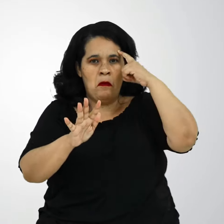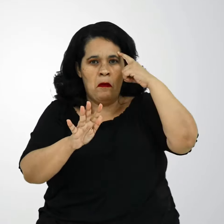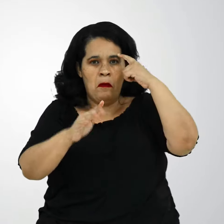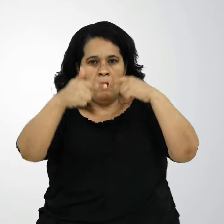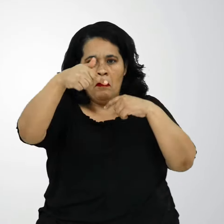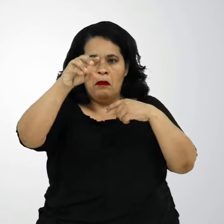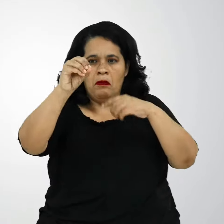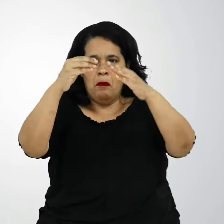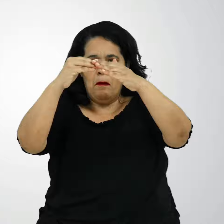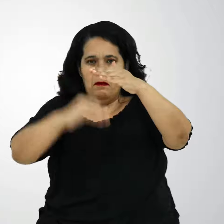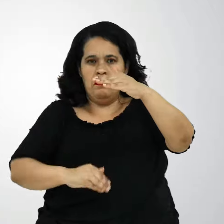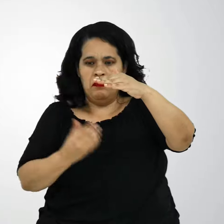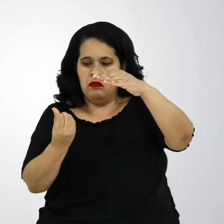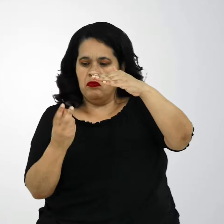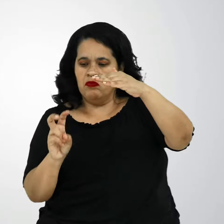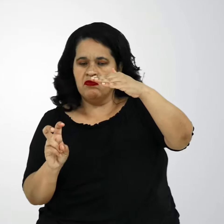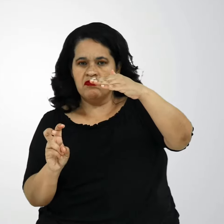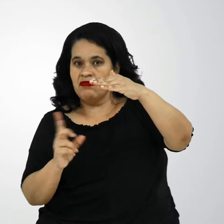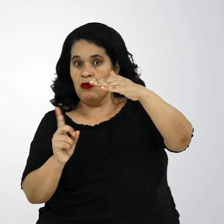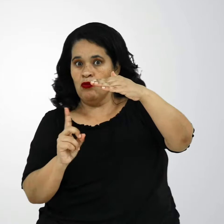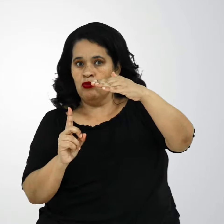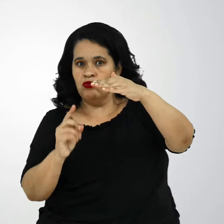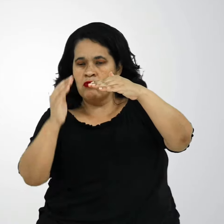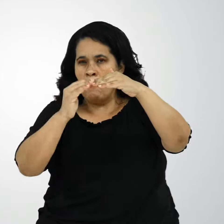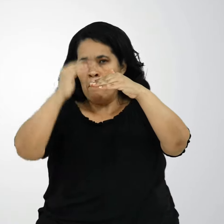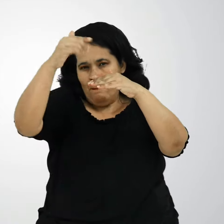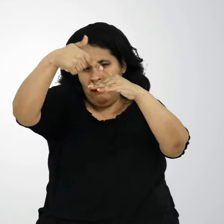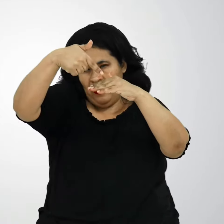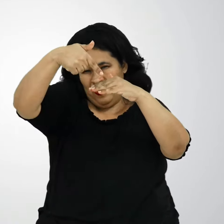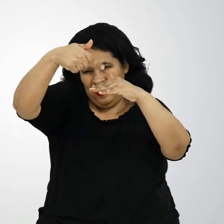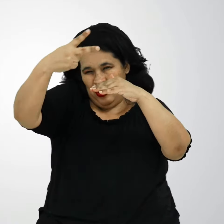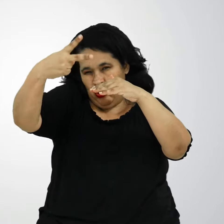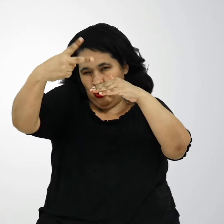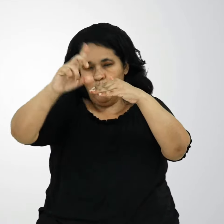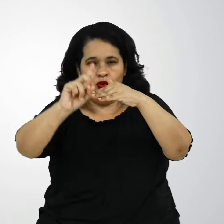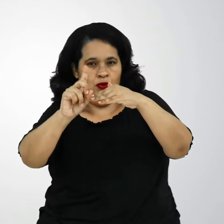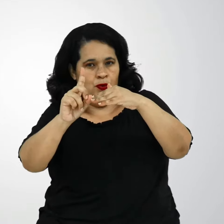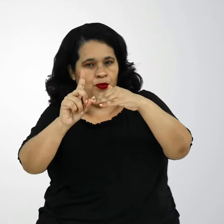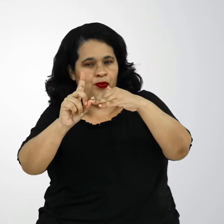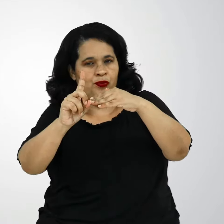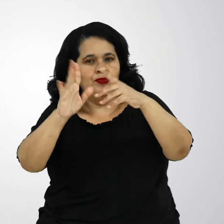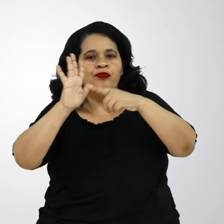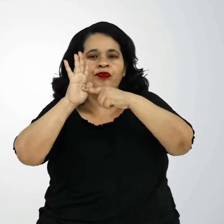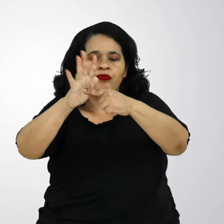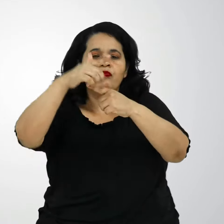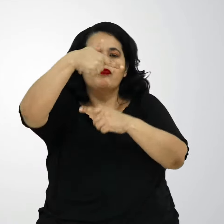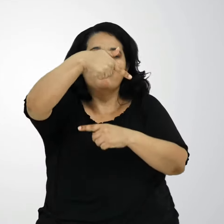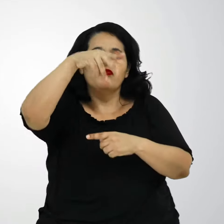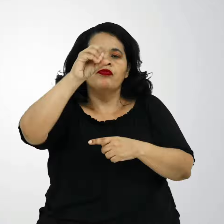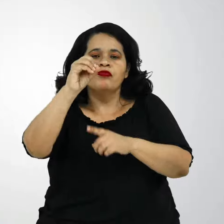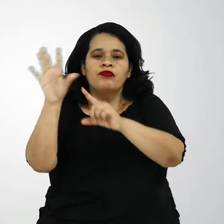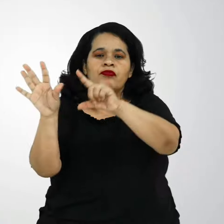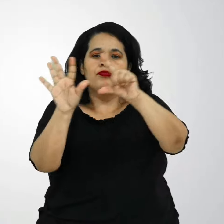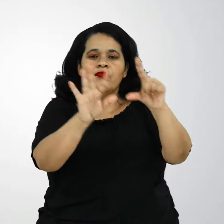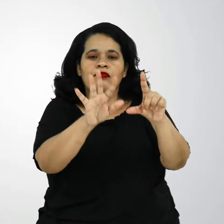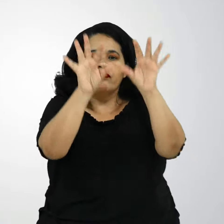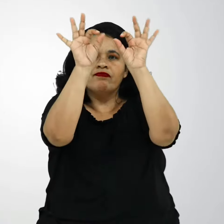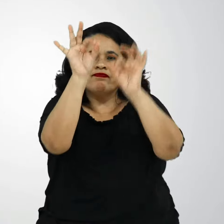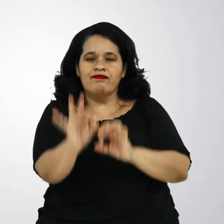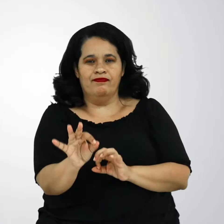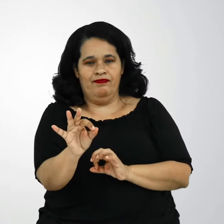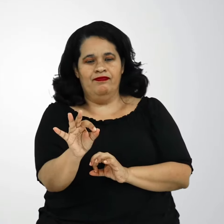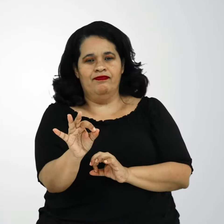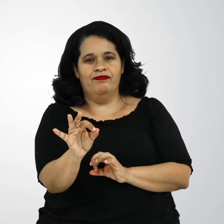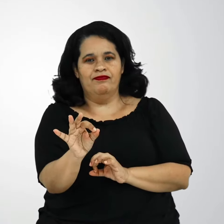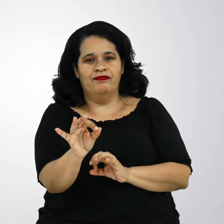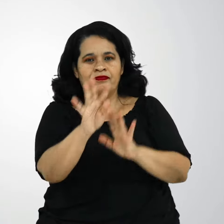nem mais, já está determinadas. Ou seja, o plano de Deus já está estabelecido. E nós, olhando para o